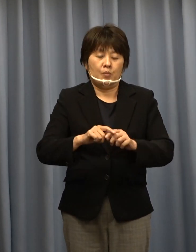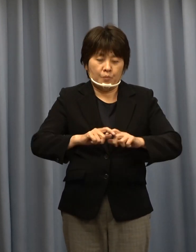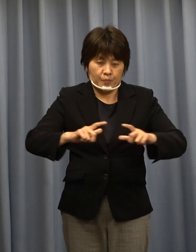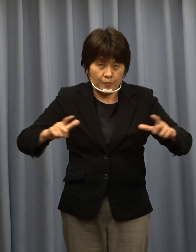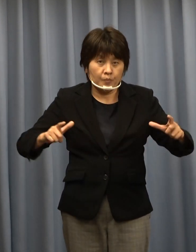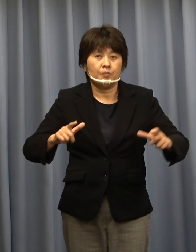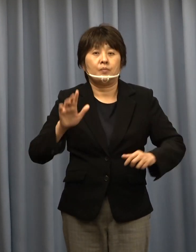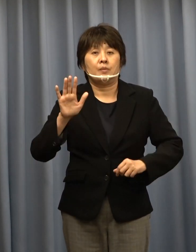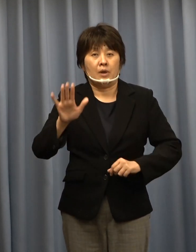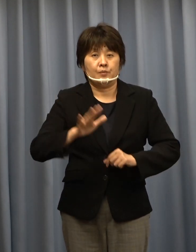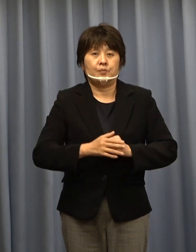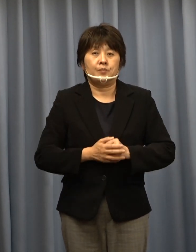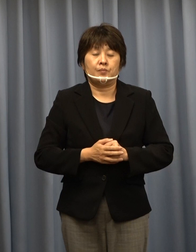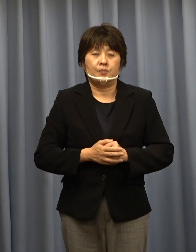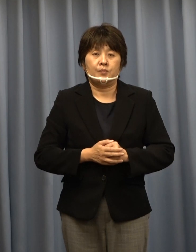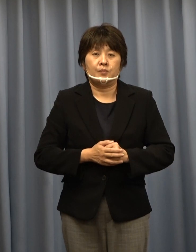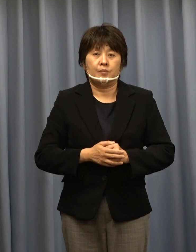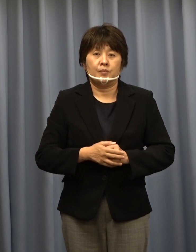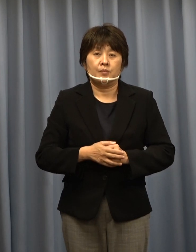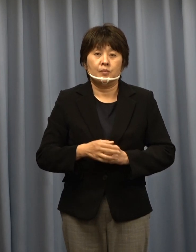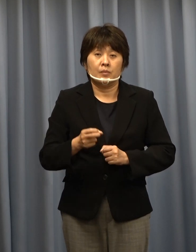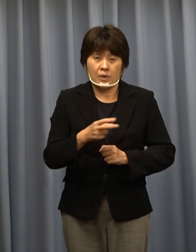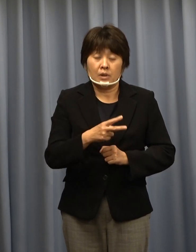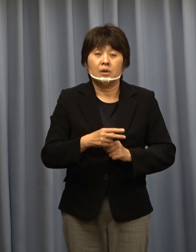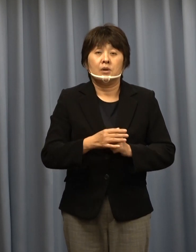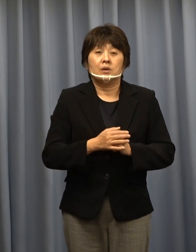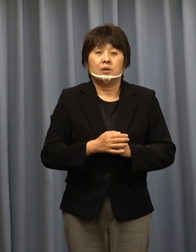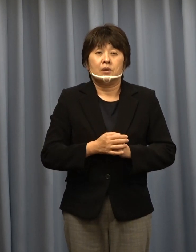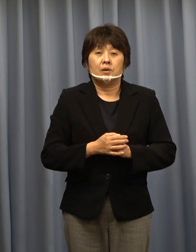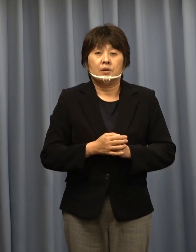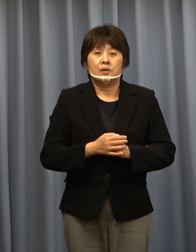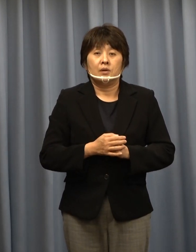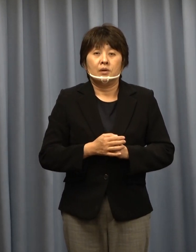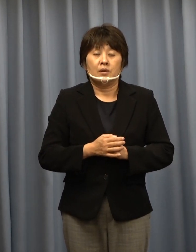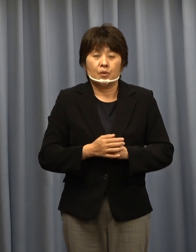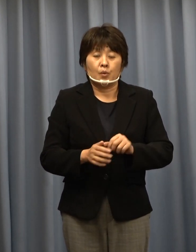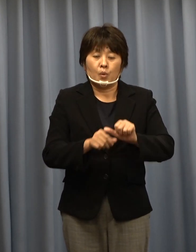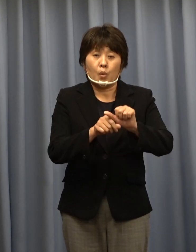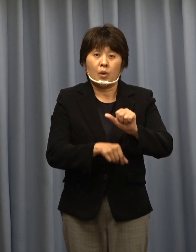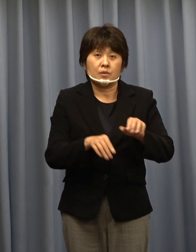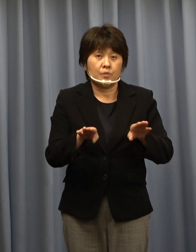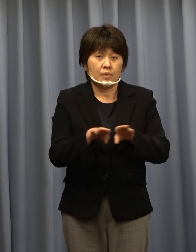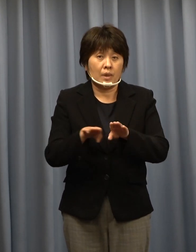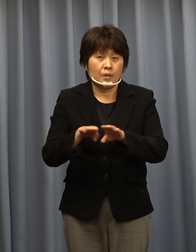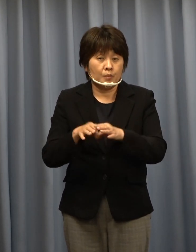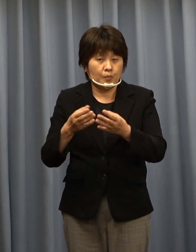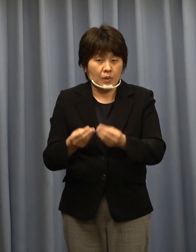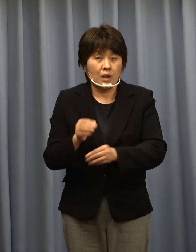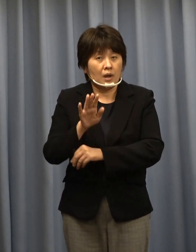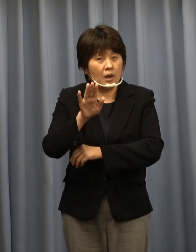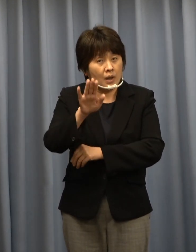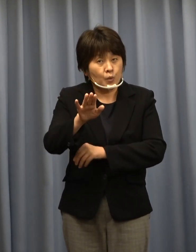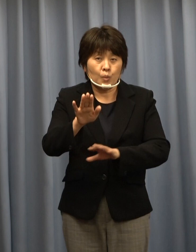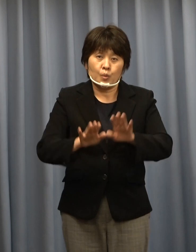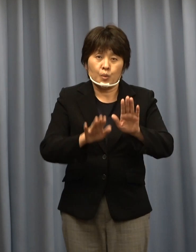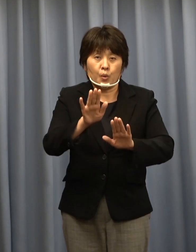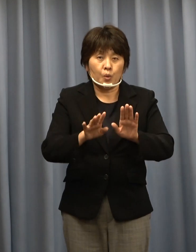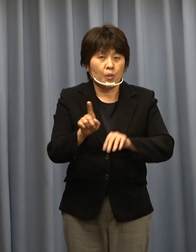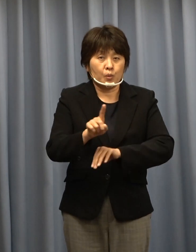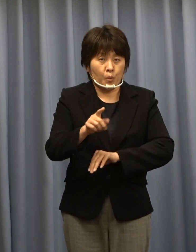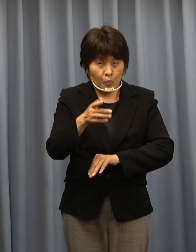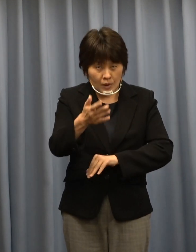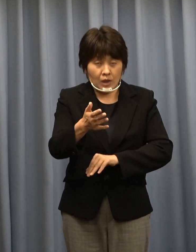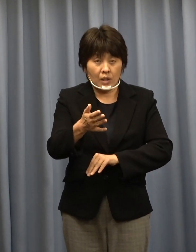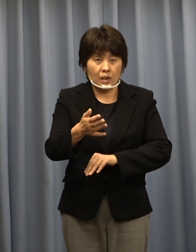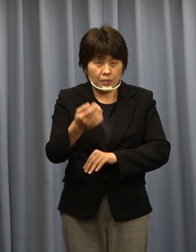っていること、さらにはこの、ゴールデンウィークの後の状況がどのようになっていくかということについ